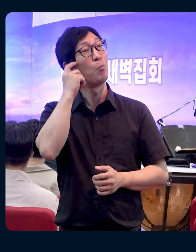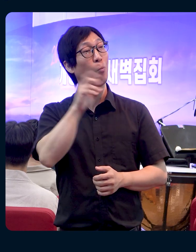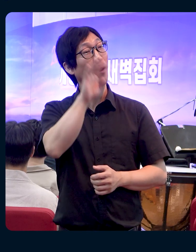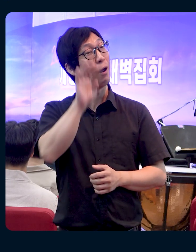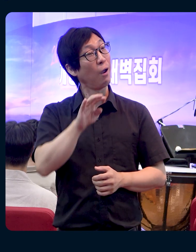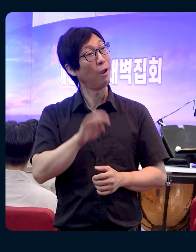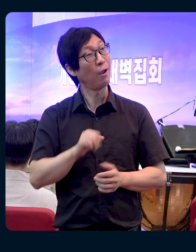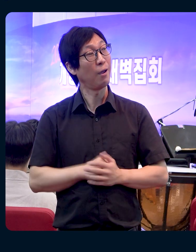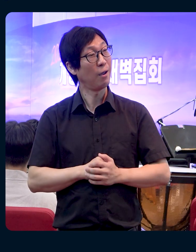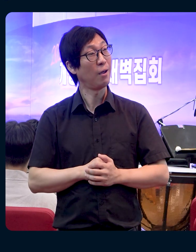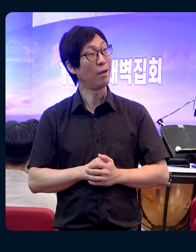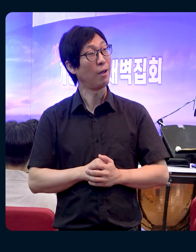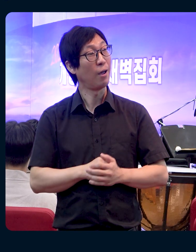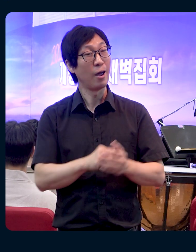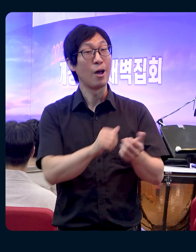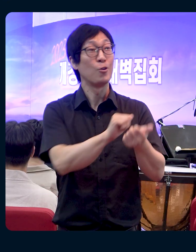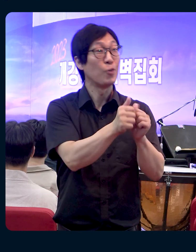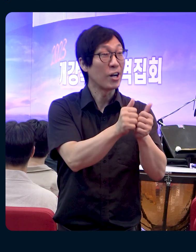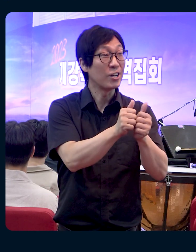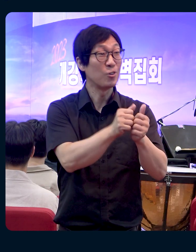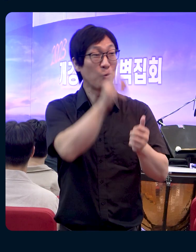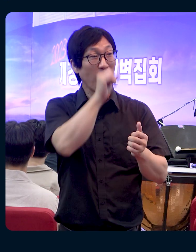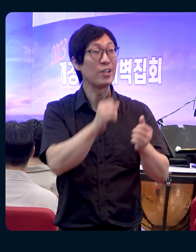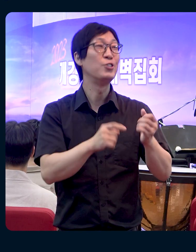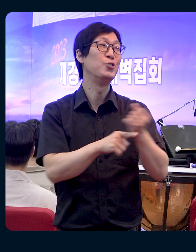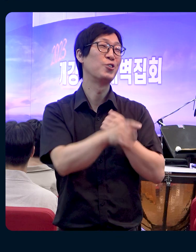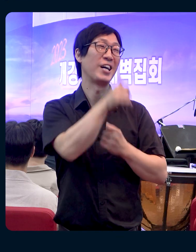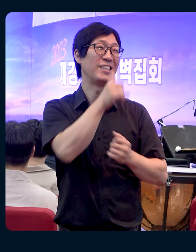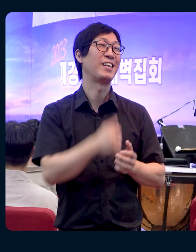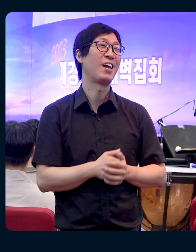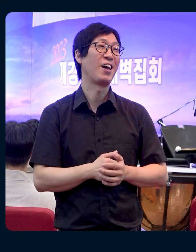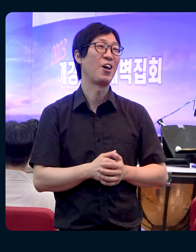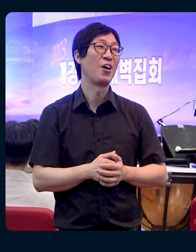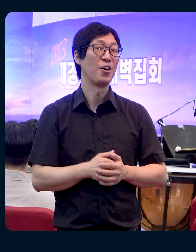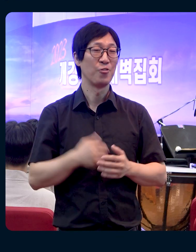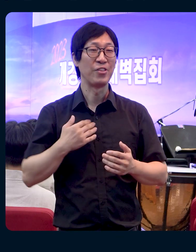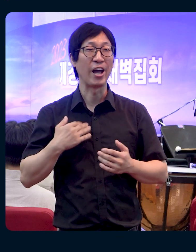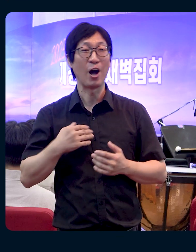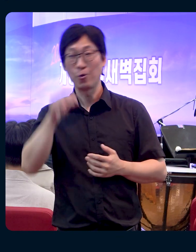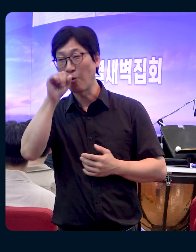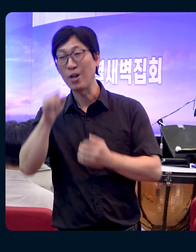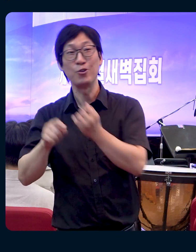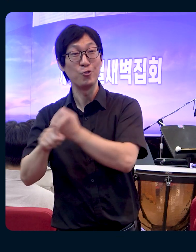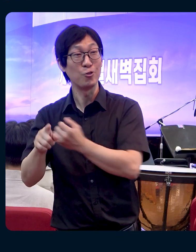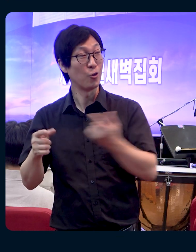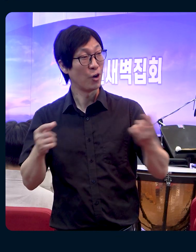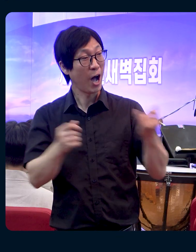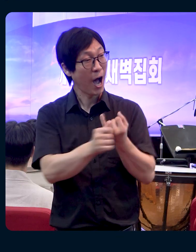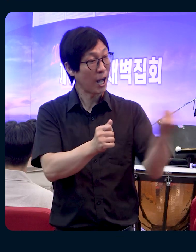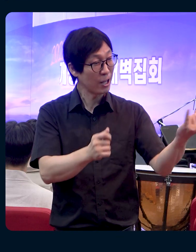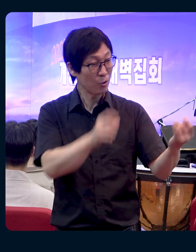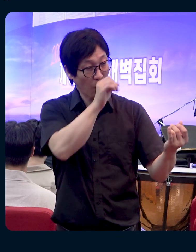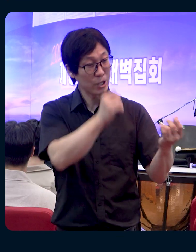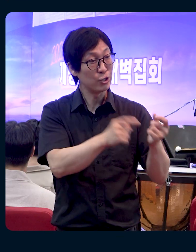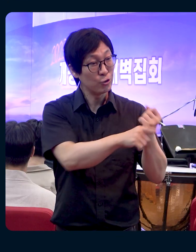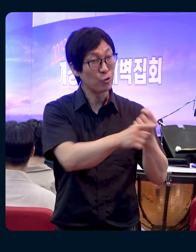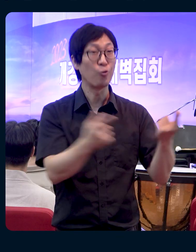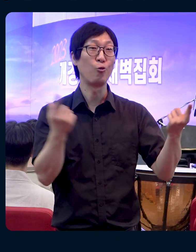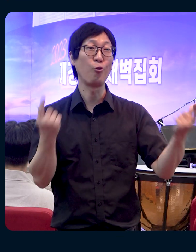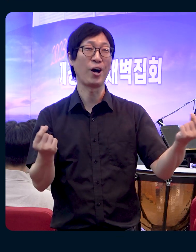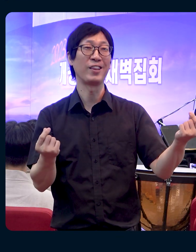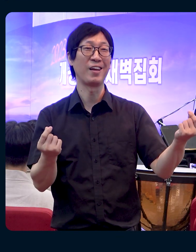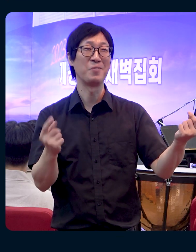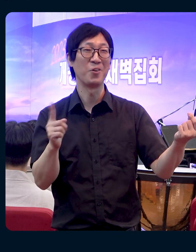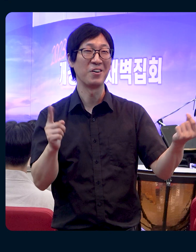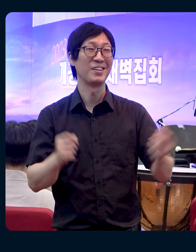의외였는데 알고 보니까 그 육상 경기를 좋아하는 이유가 제가 좋아하는 것과 똑같은 이유더라고요. 다른 게 아니에요.